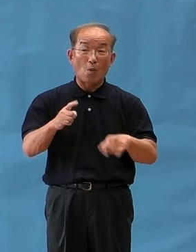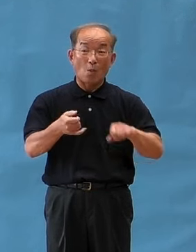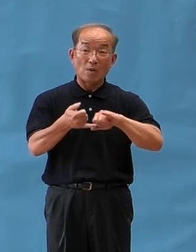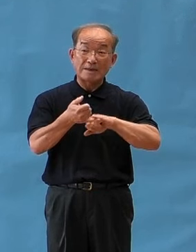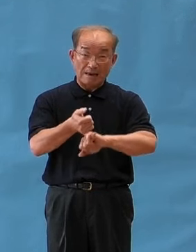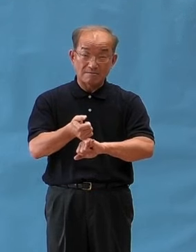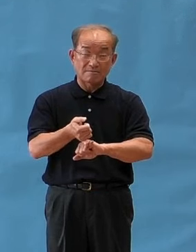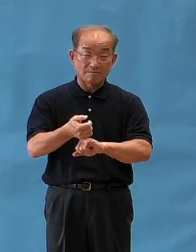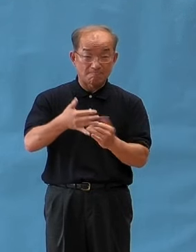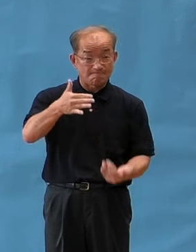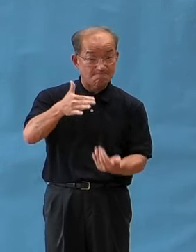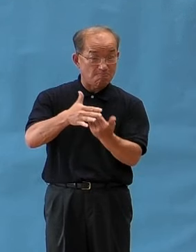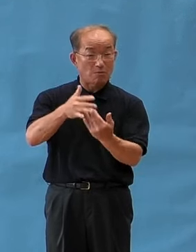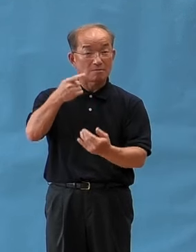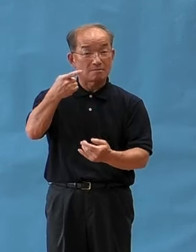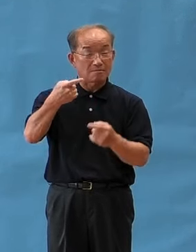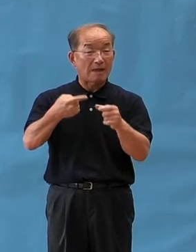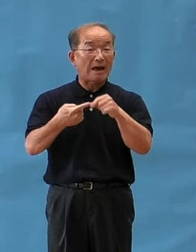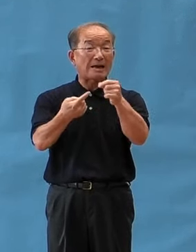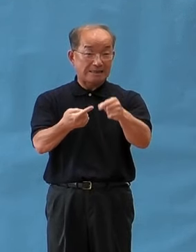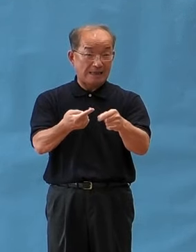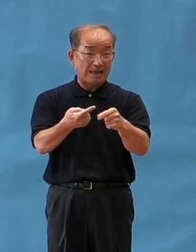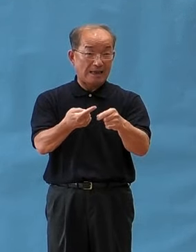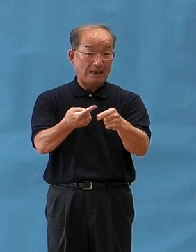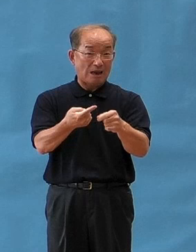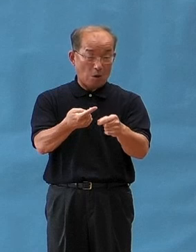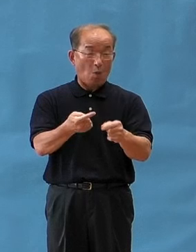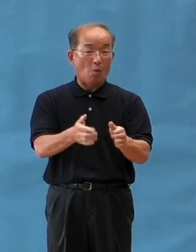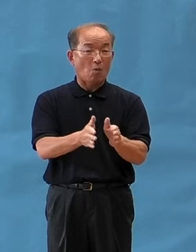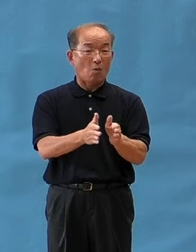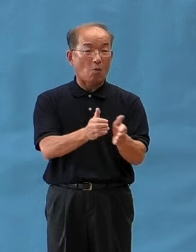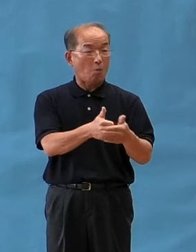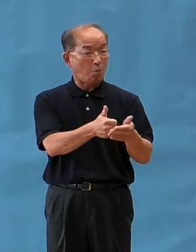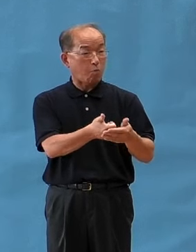て、それで当選してからやってほしい。